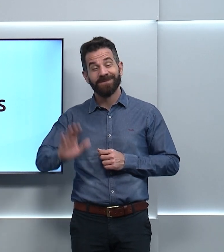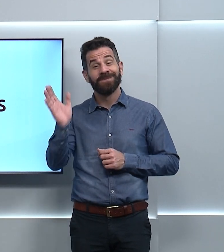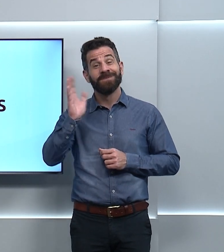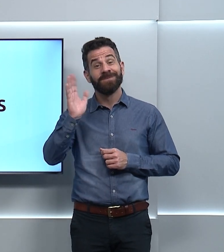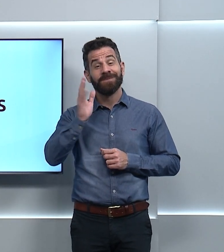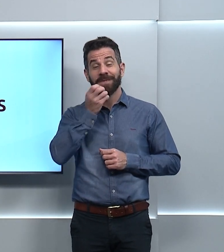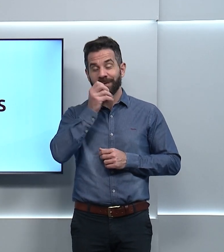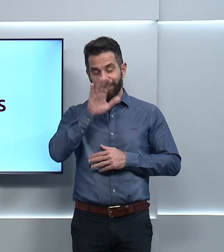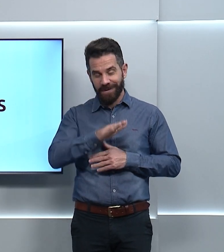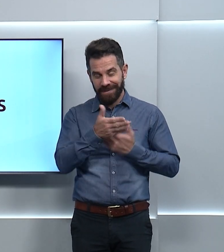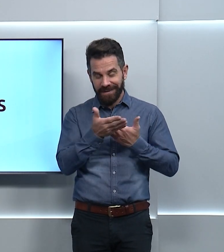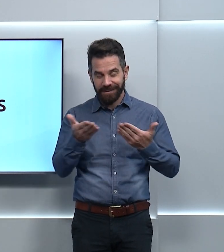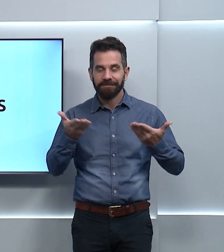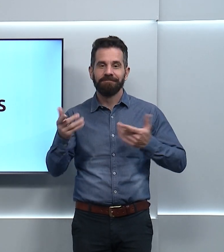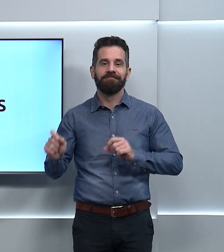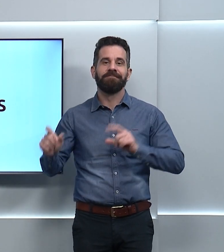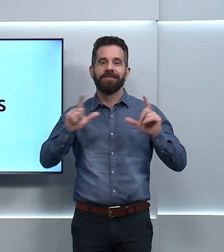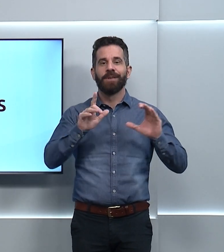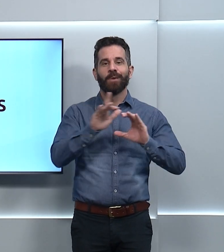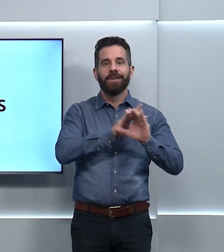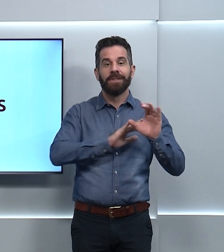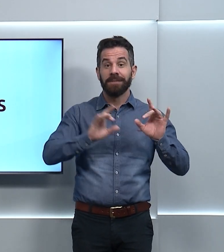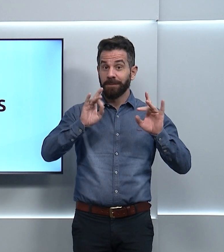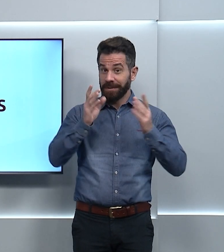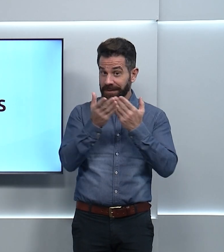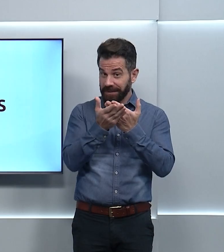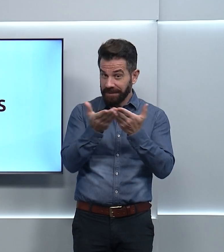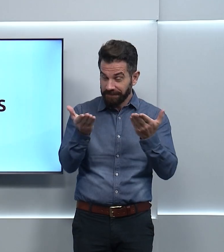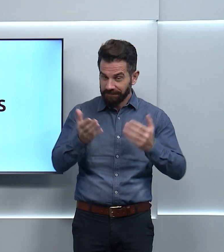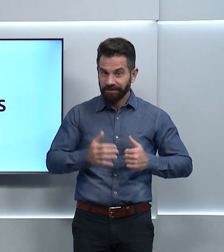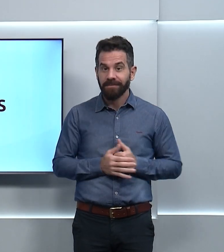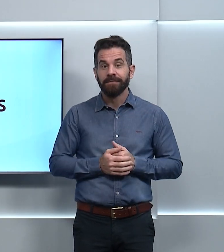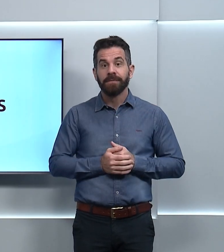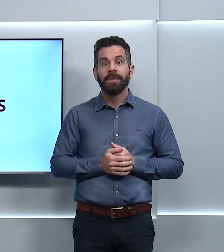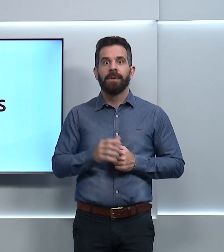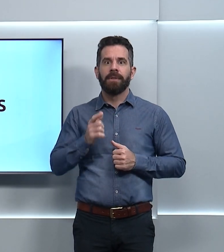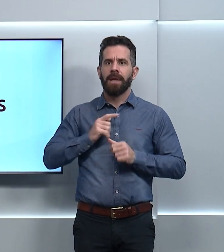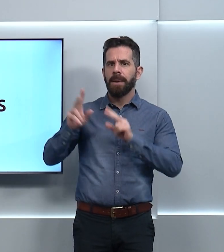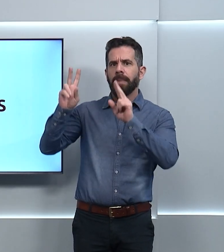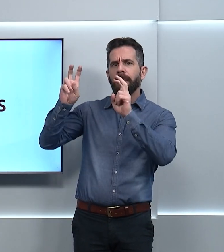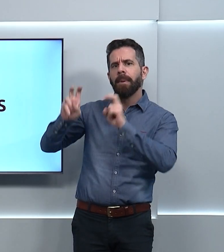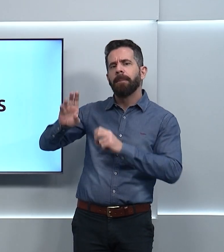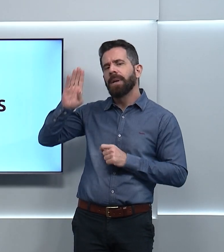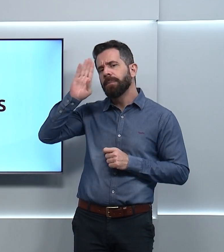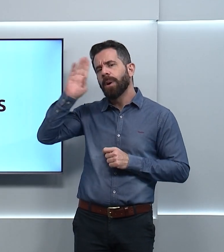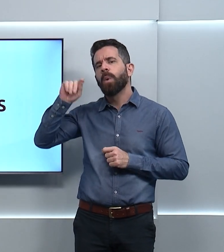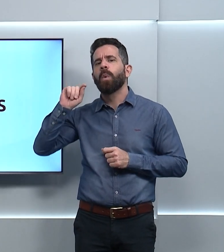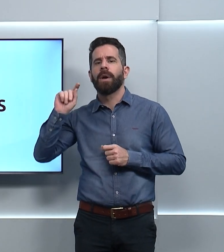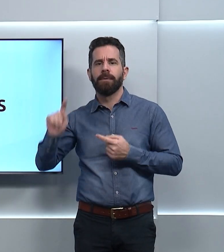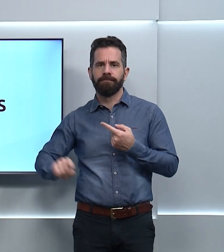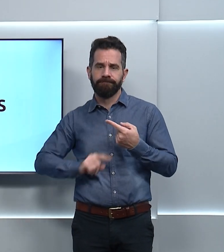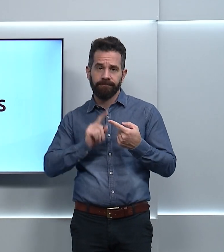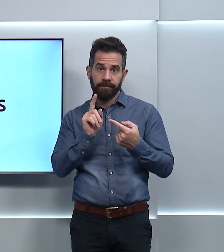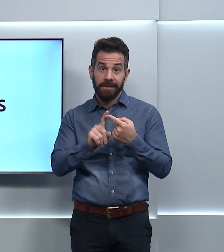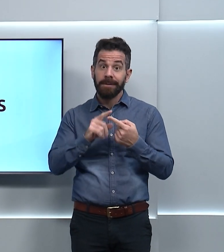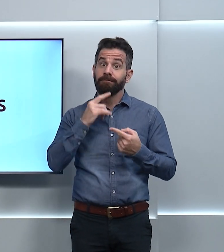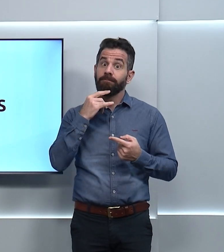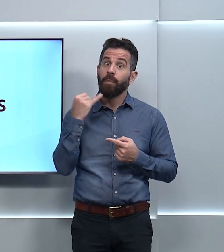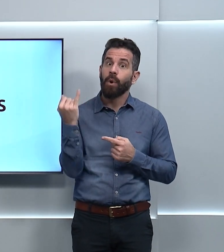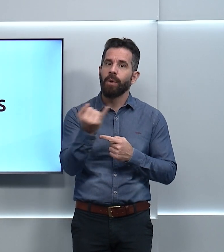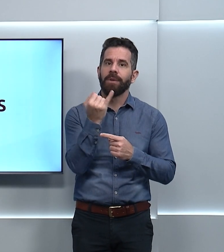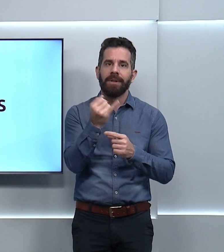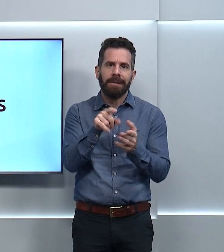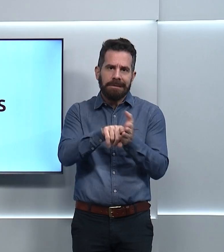Boa tarde. Começa agora o Conexões Especial de hoje. Os nossos principais assuntos são a importância do